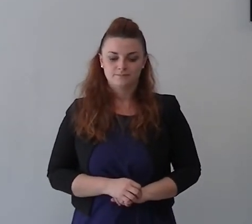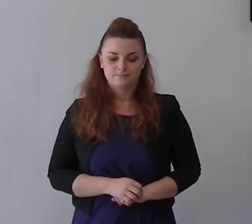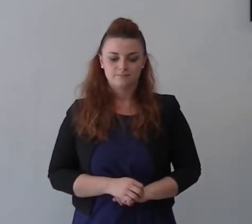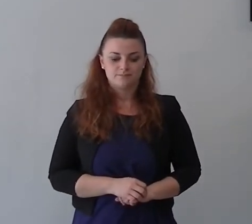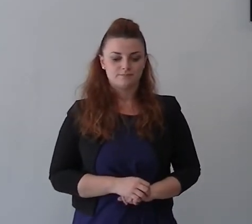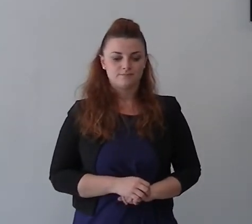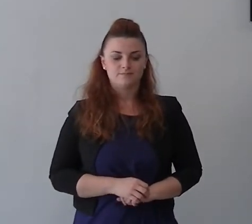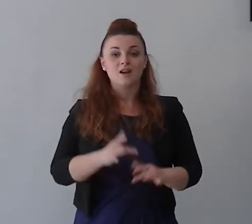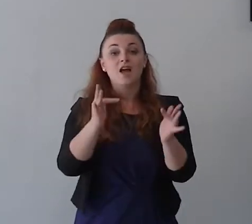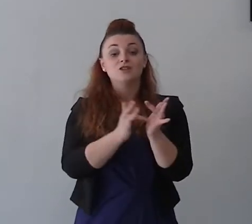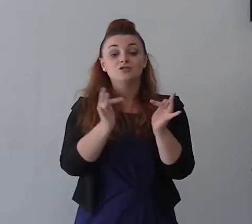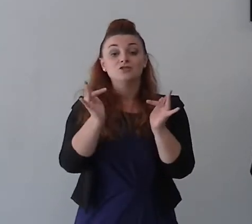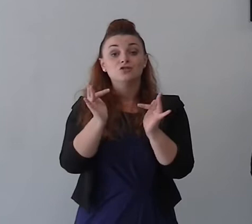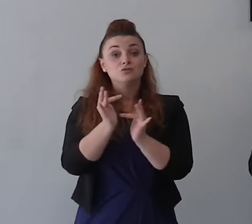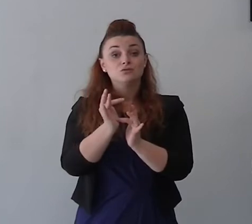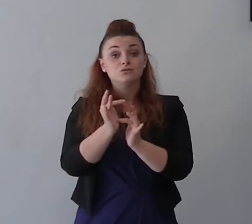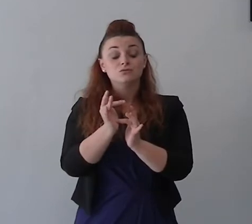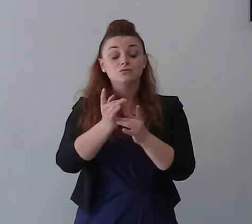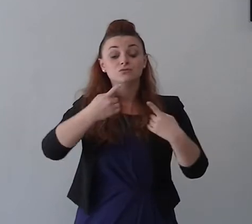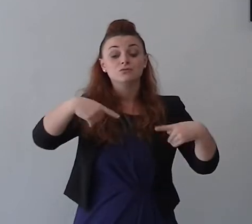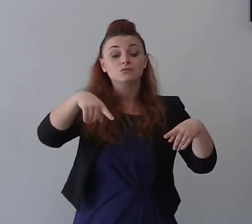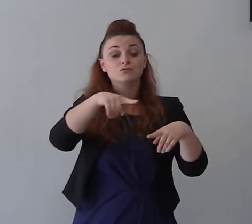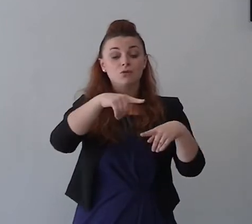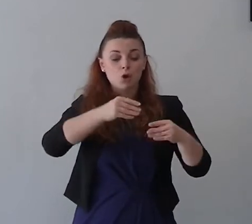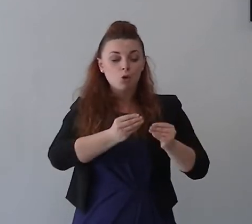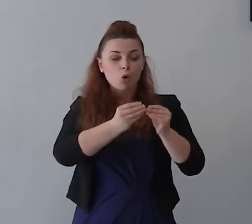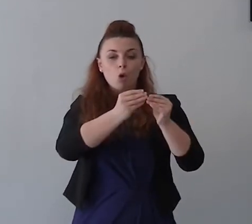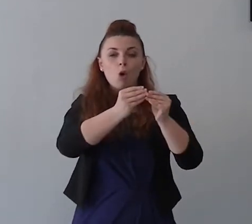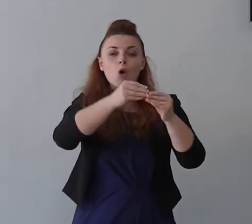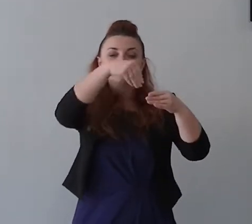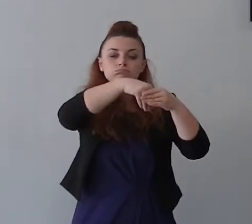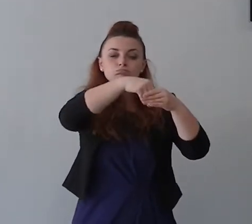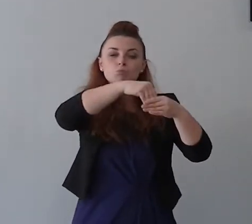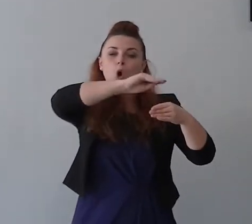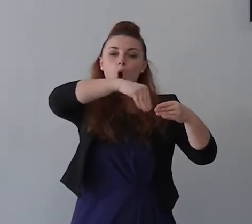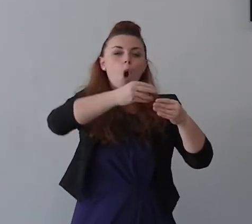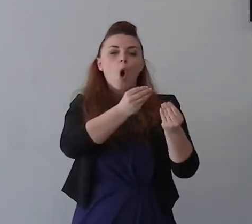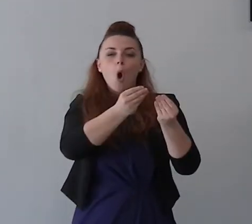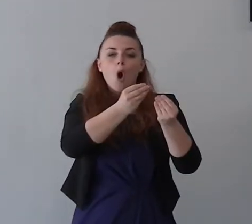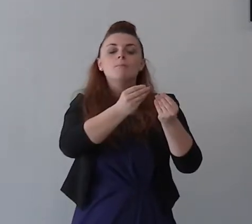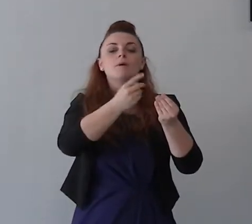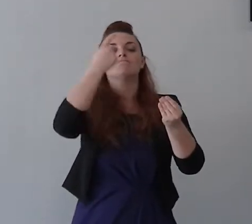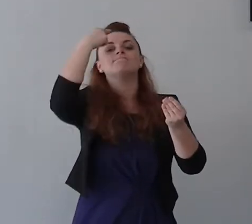Gesù sa come sono fatto. Gesù sa perfettamente come sono fatto. Come siamo fatti